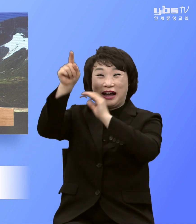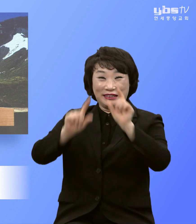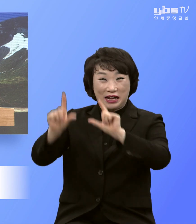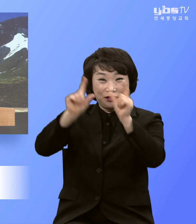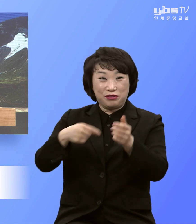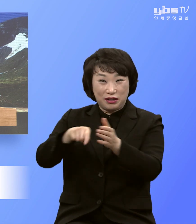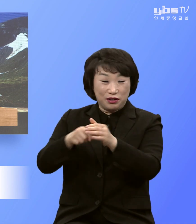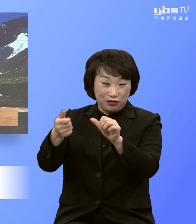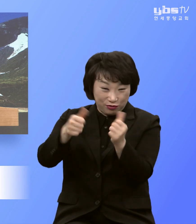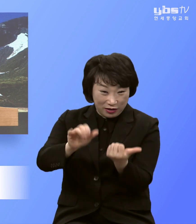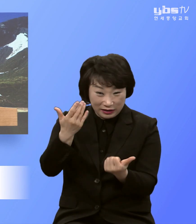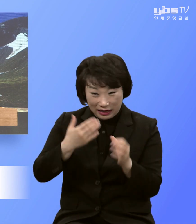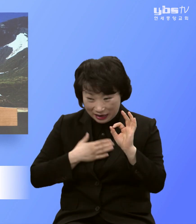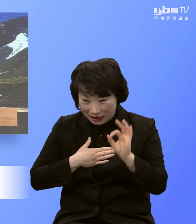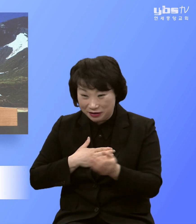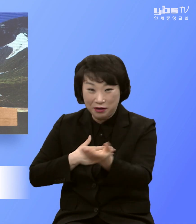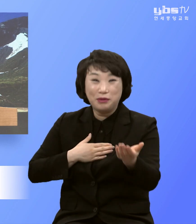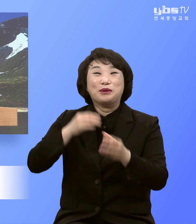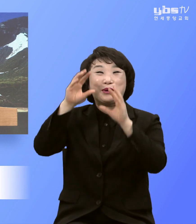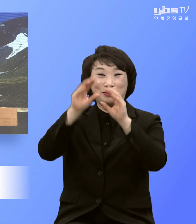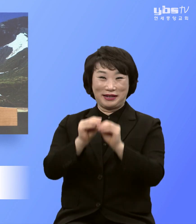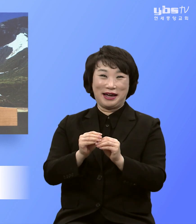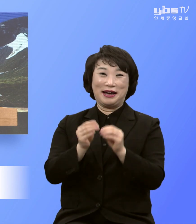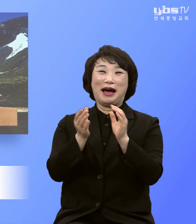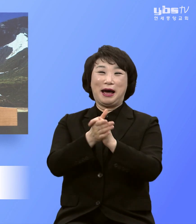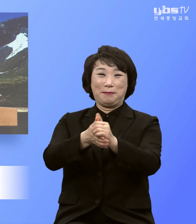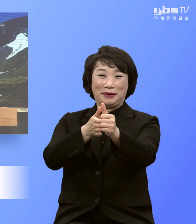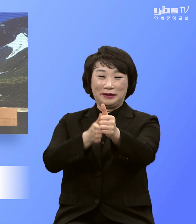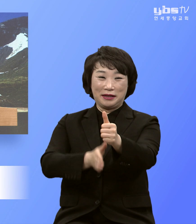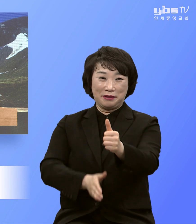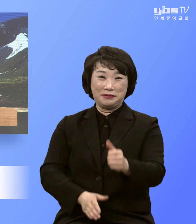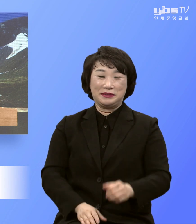죽는 것이다. 동의하시면 아멘 합시다.